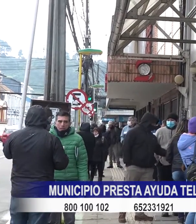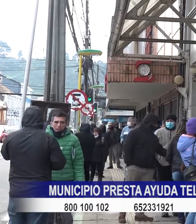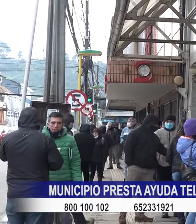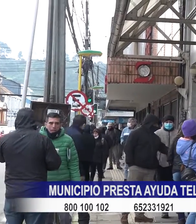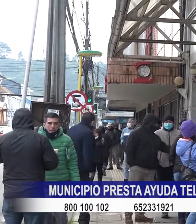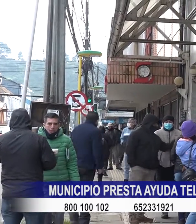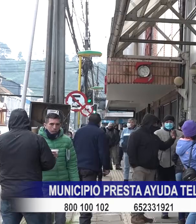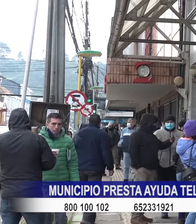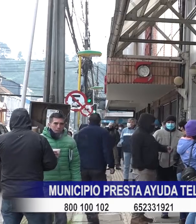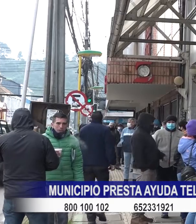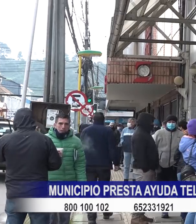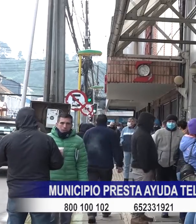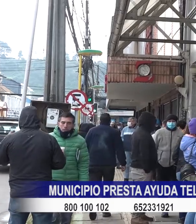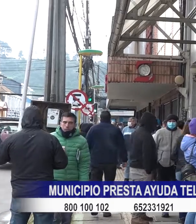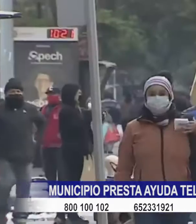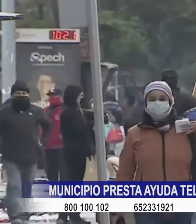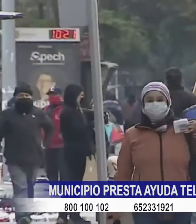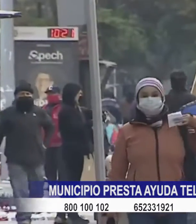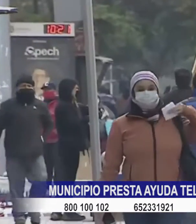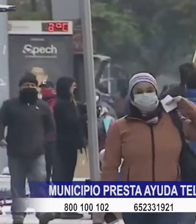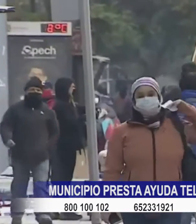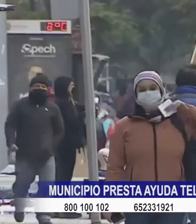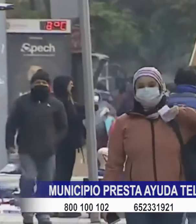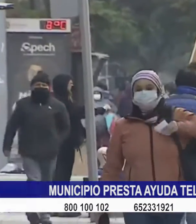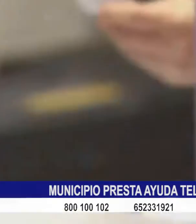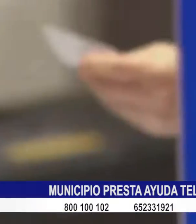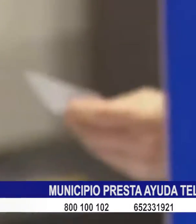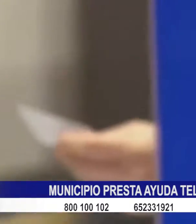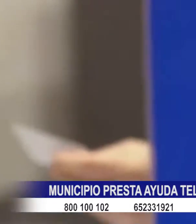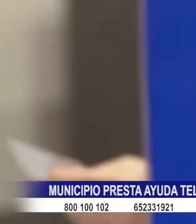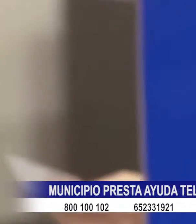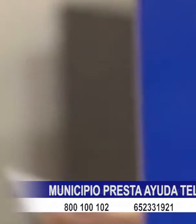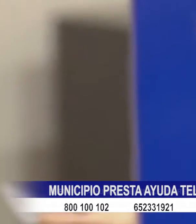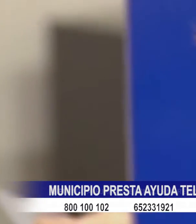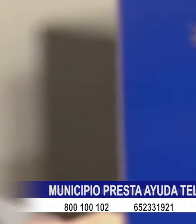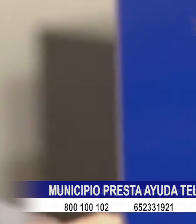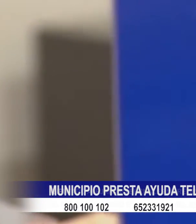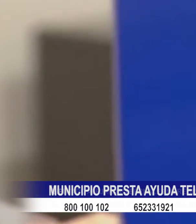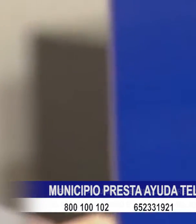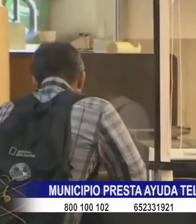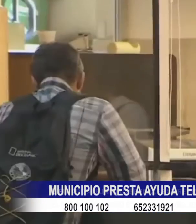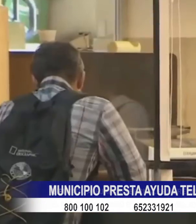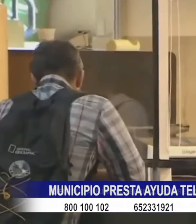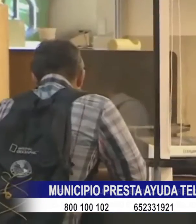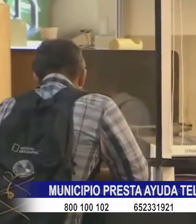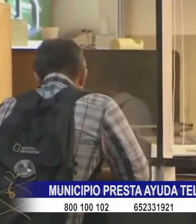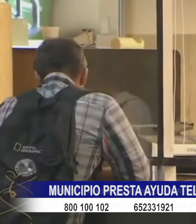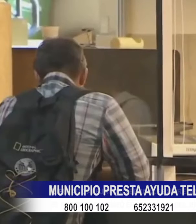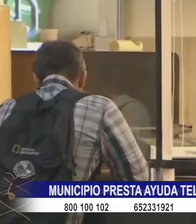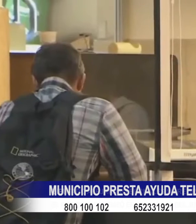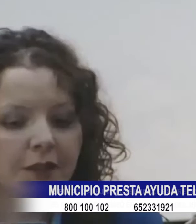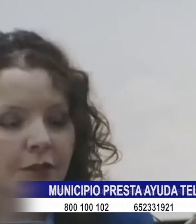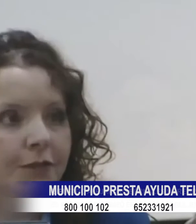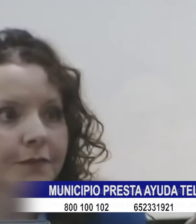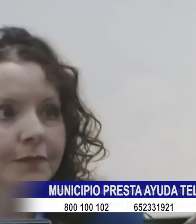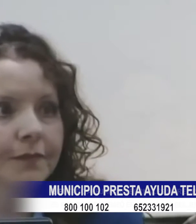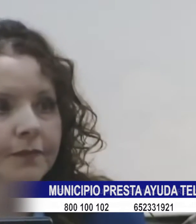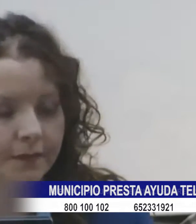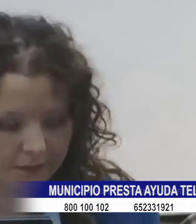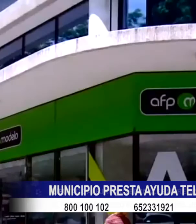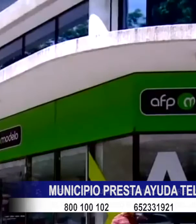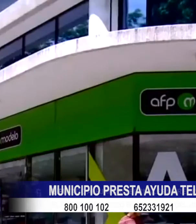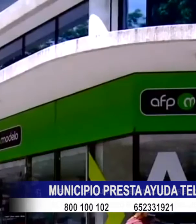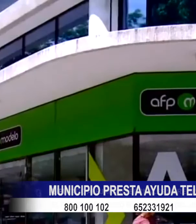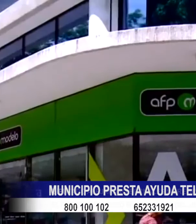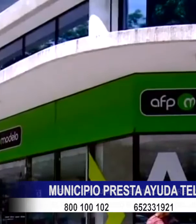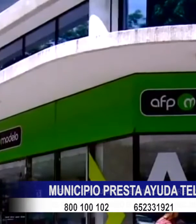oa través del correo electrónico apoyo a afp gmail.com el horario de atención será